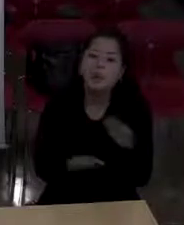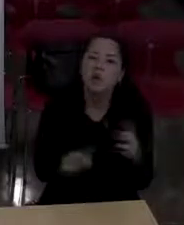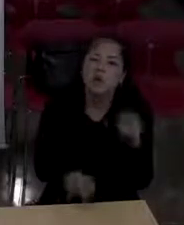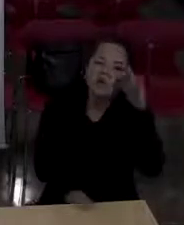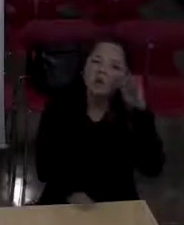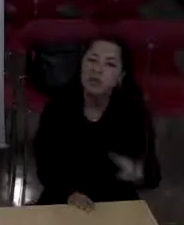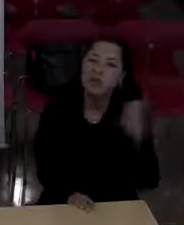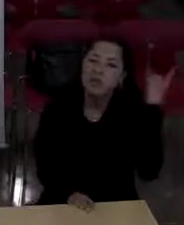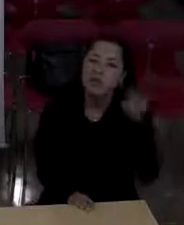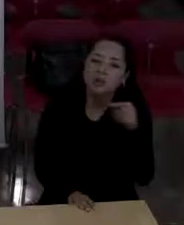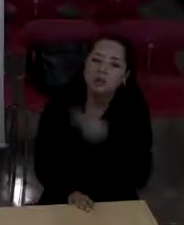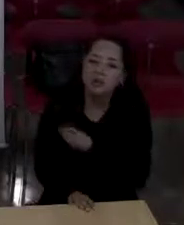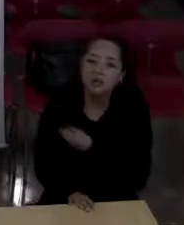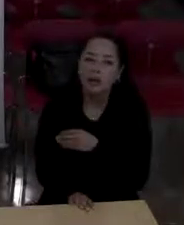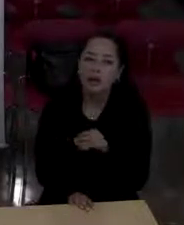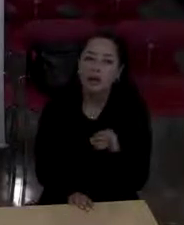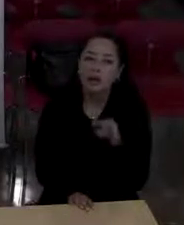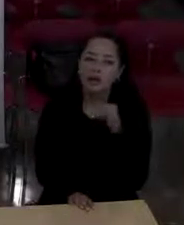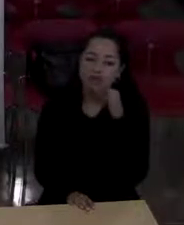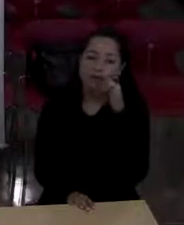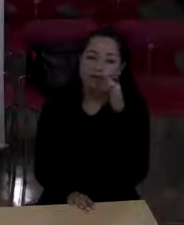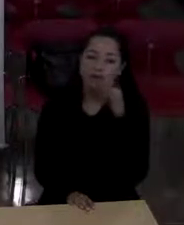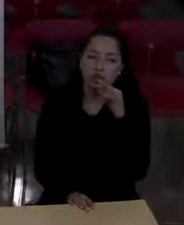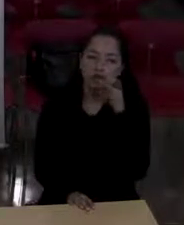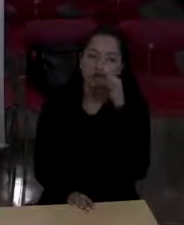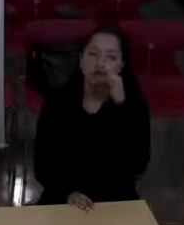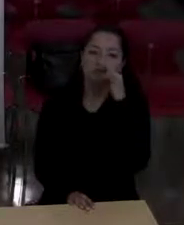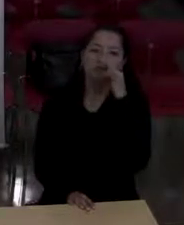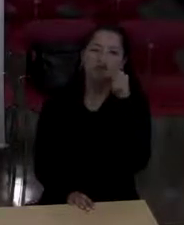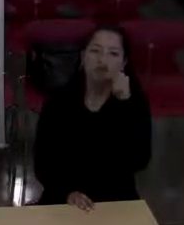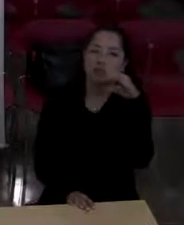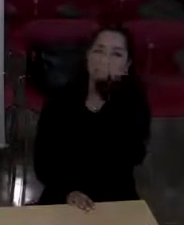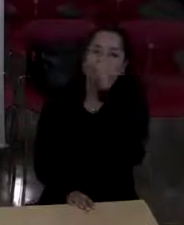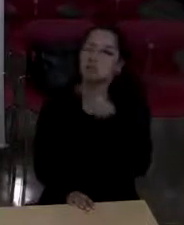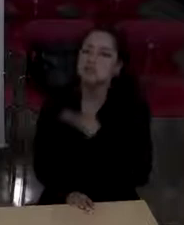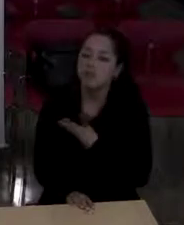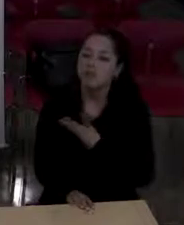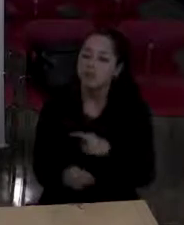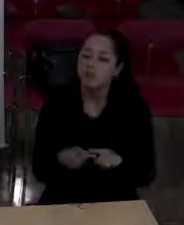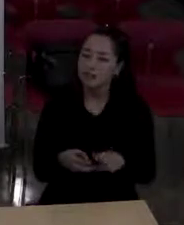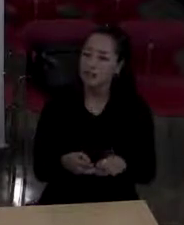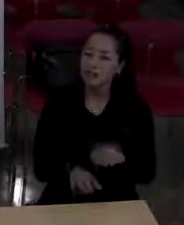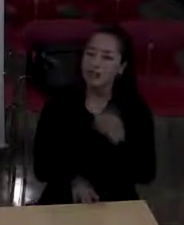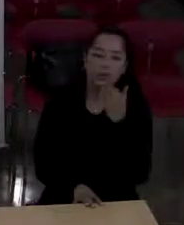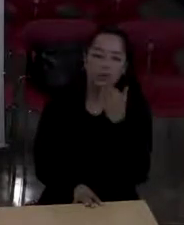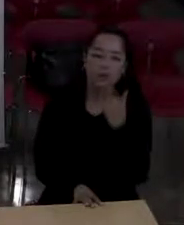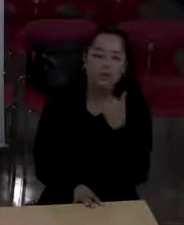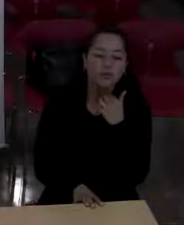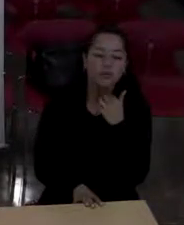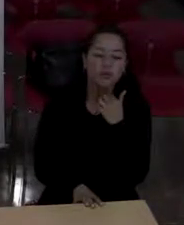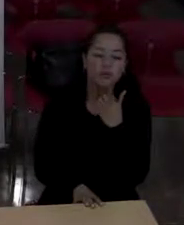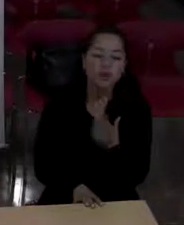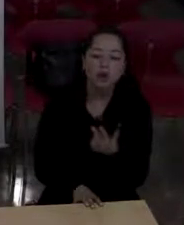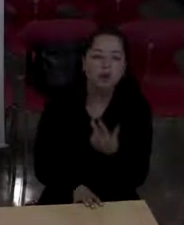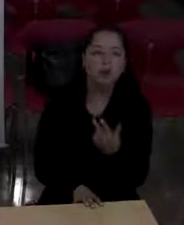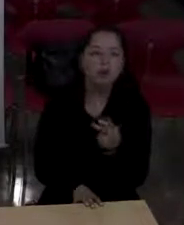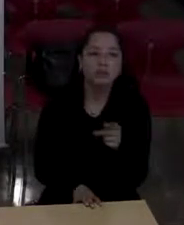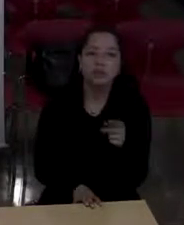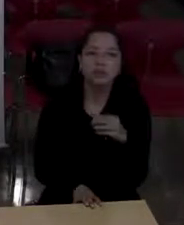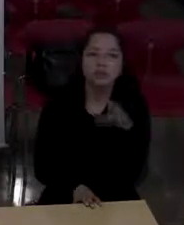importante aquí, cuando de pronto se empieza a hacer un trabajo en la persona sorda del uso del